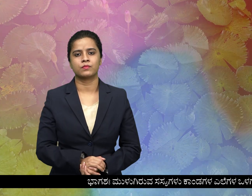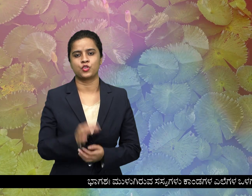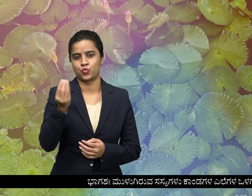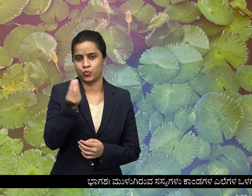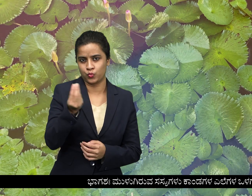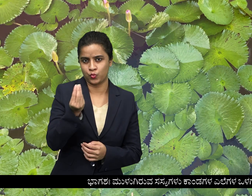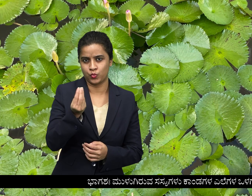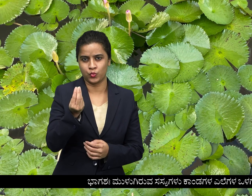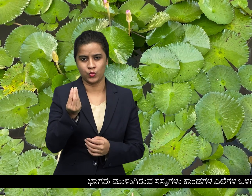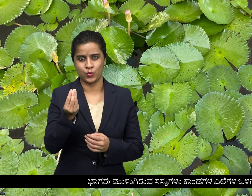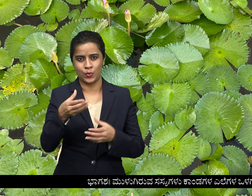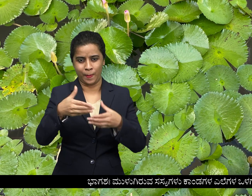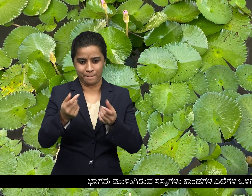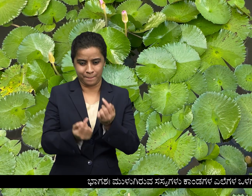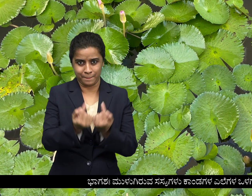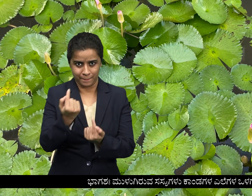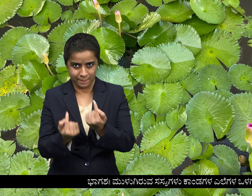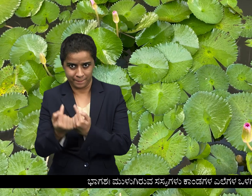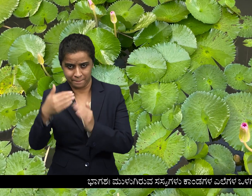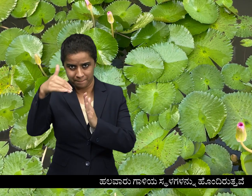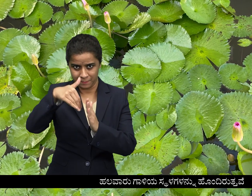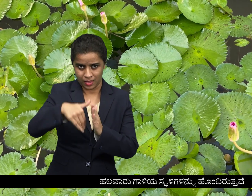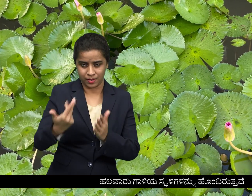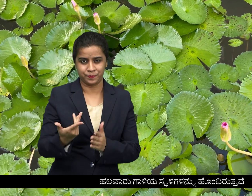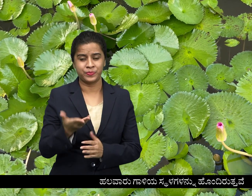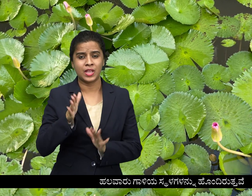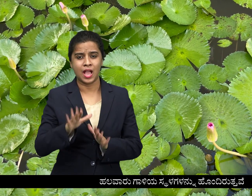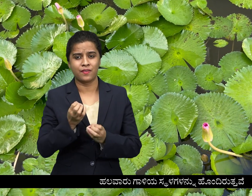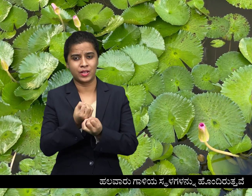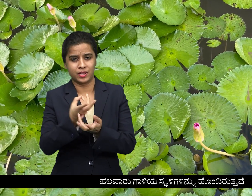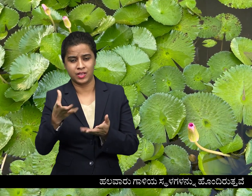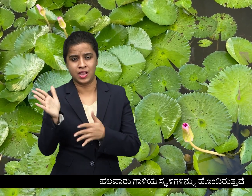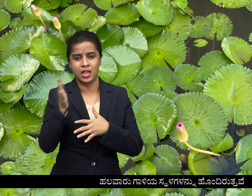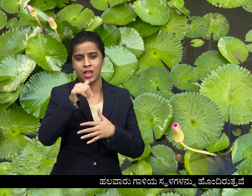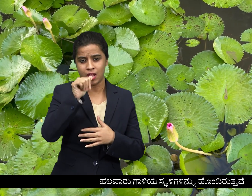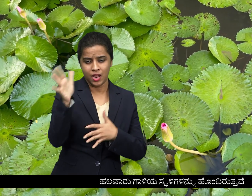ಭಾಗಶಃ ಮುಳುಗಿರುವ ಸಸ್ಯಗಳು ಕಾಂಡಗಳ ಎಲೆಗಳ ಒಳಗೆ ಹಲವಾರು ಗಾಳಿಯ ಸ್ಥಳಗಳನ್ನ ಹೊಂದಿರುತ್ತದೆ.